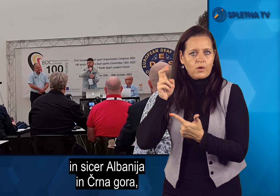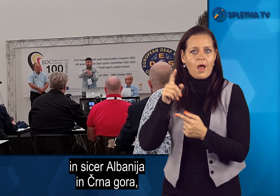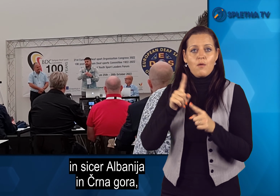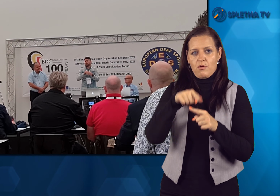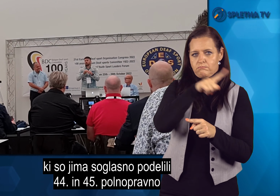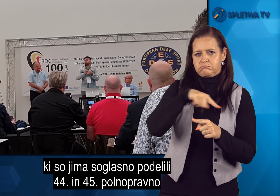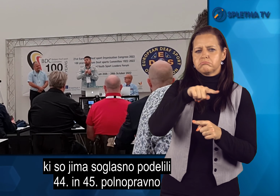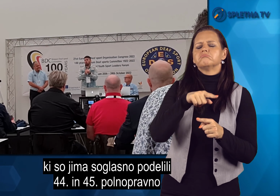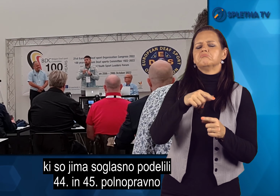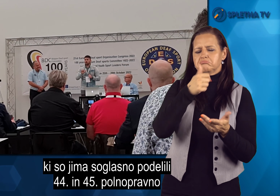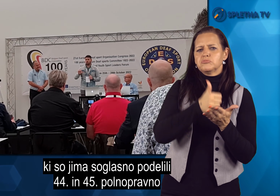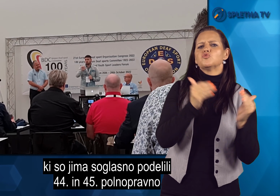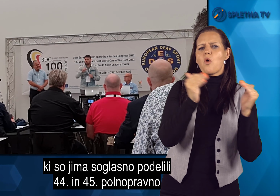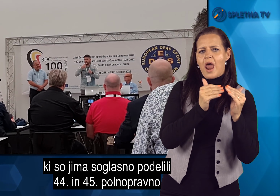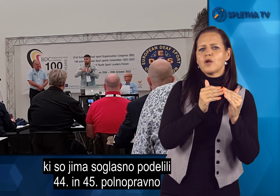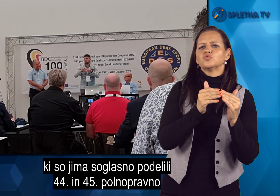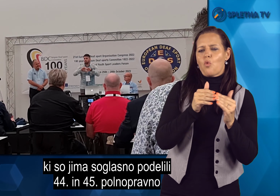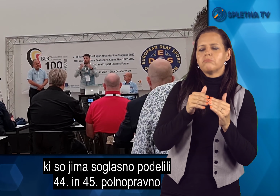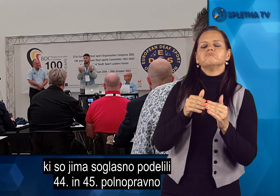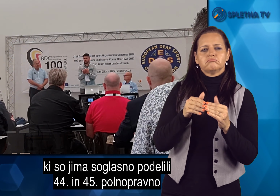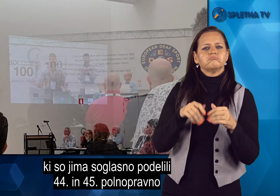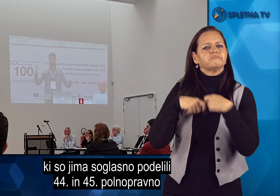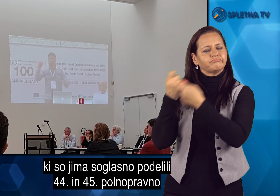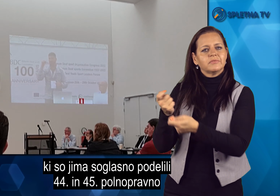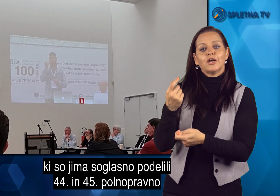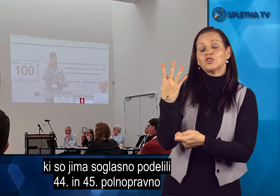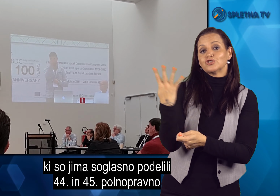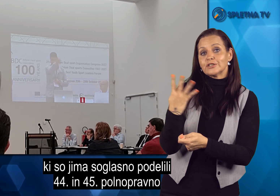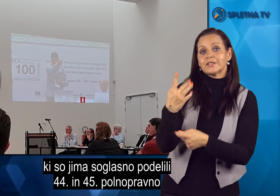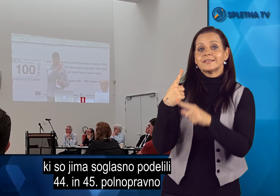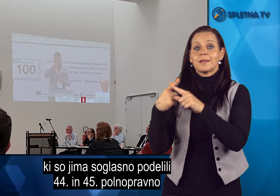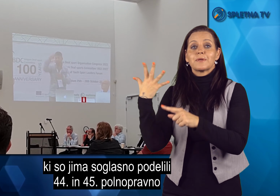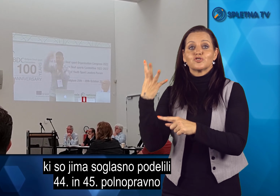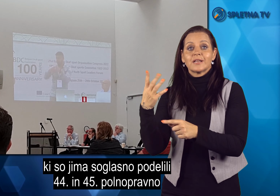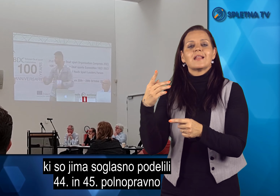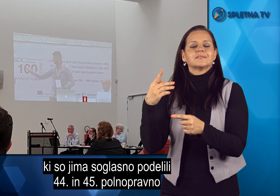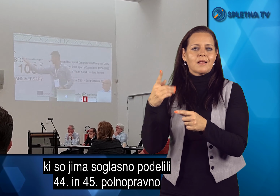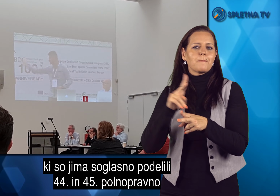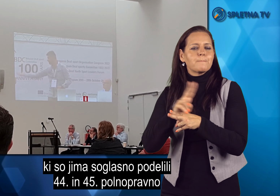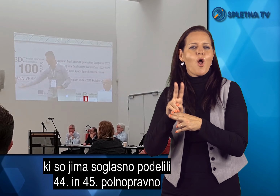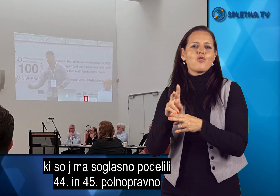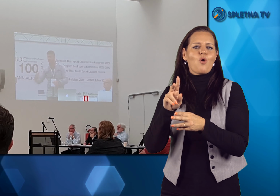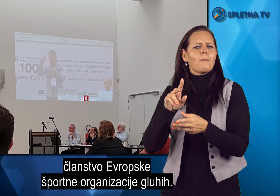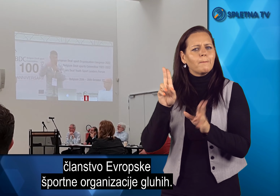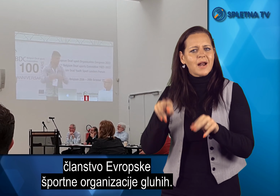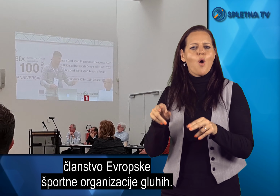in Črnagora, ki so jima soglasno podelili 44 in 45